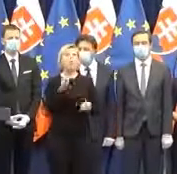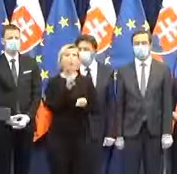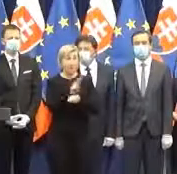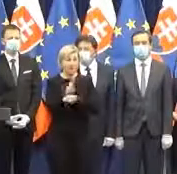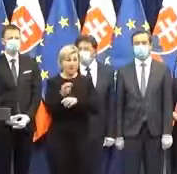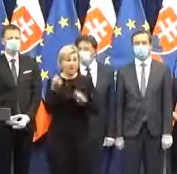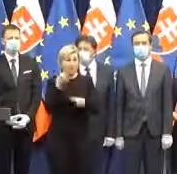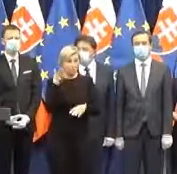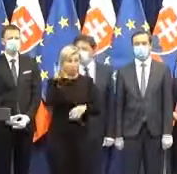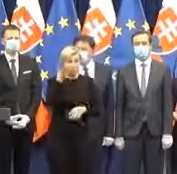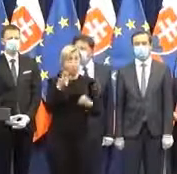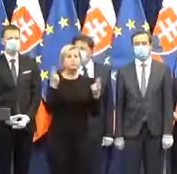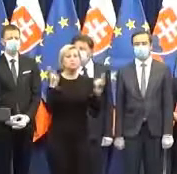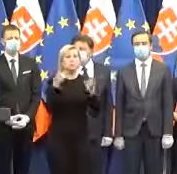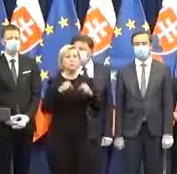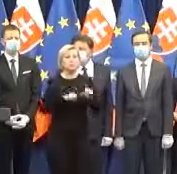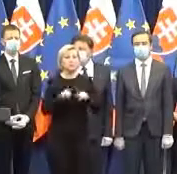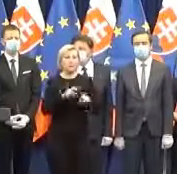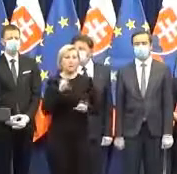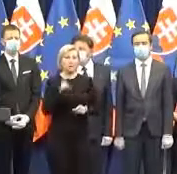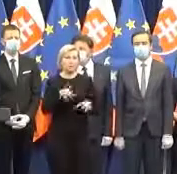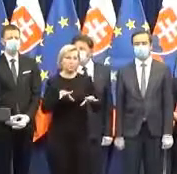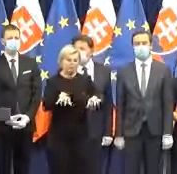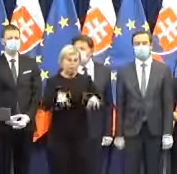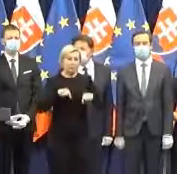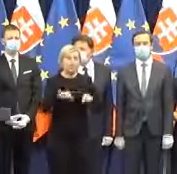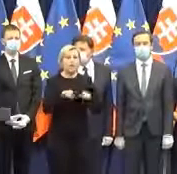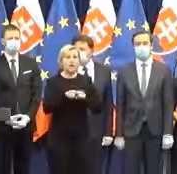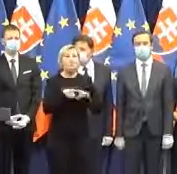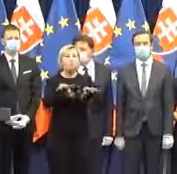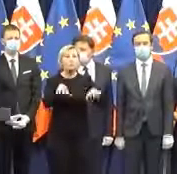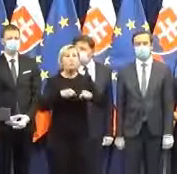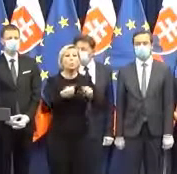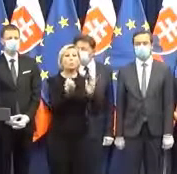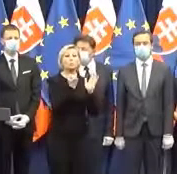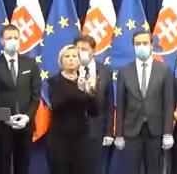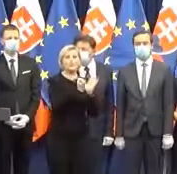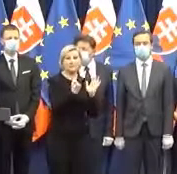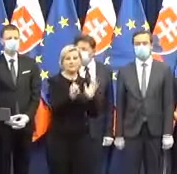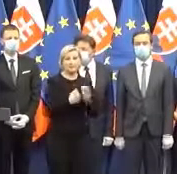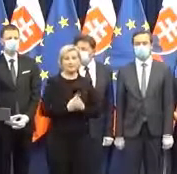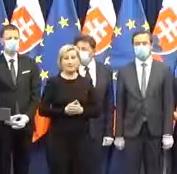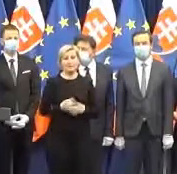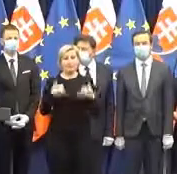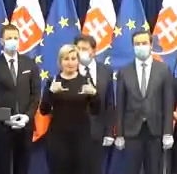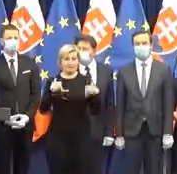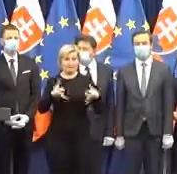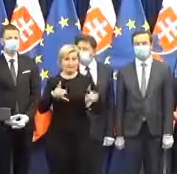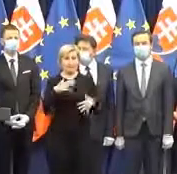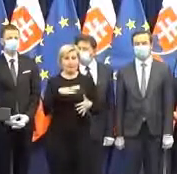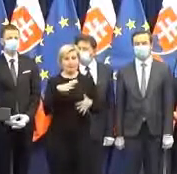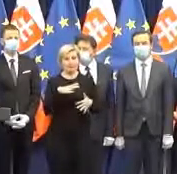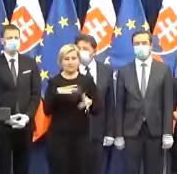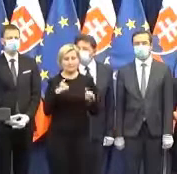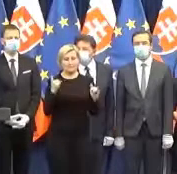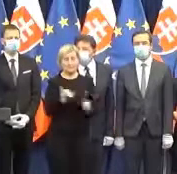prislúchajú vláde a musí ich prijať svojim uznesením, ale z tohto miesta by som chcel naozaj dôrazne